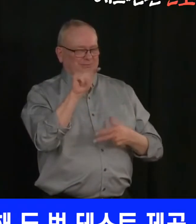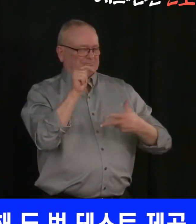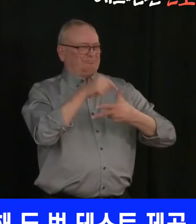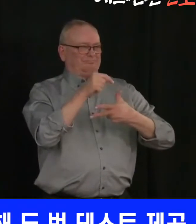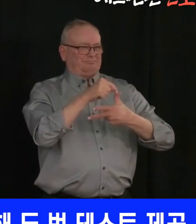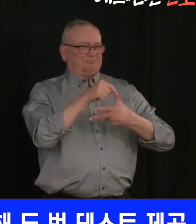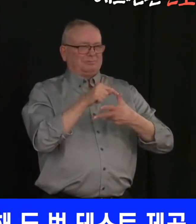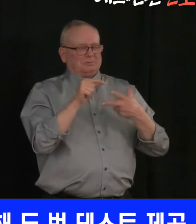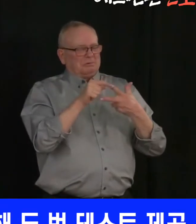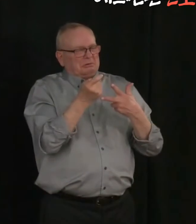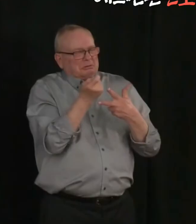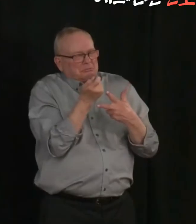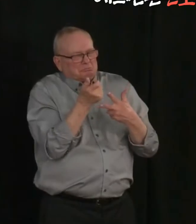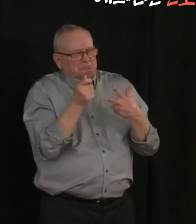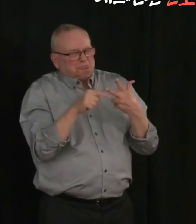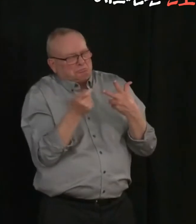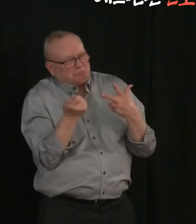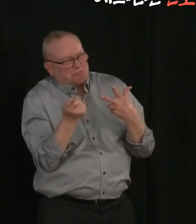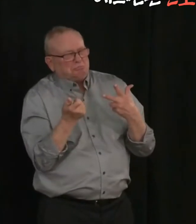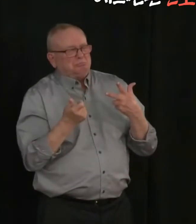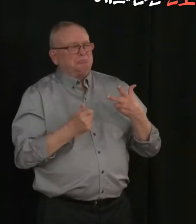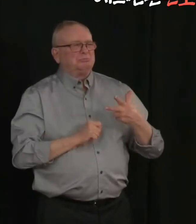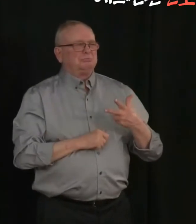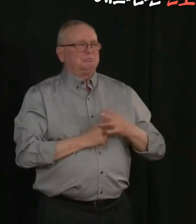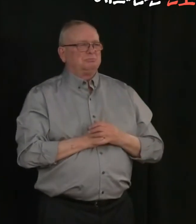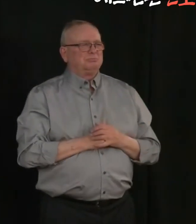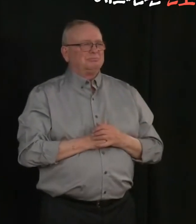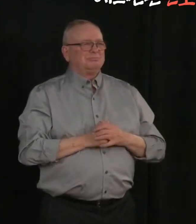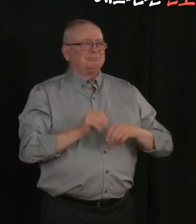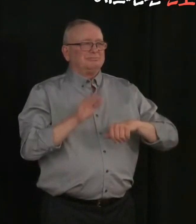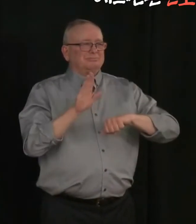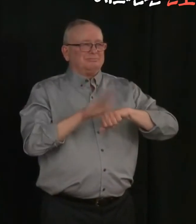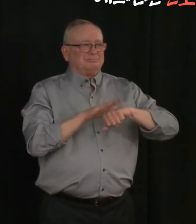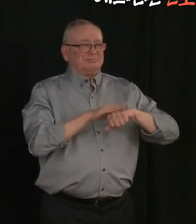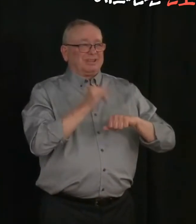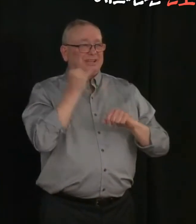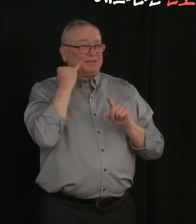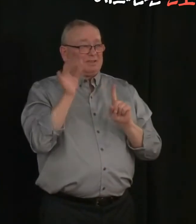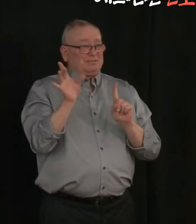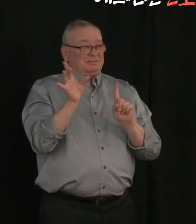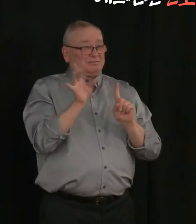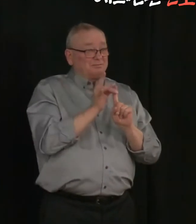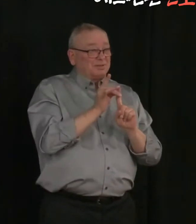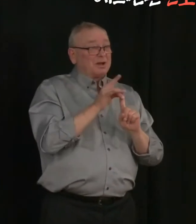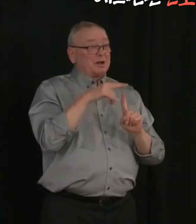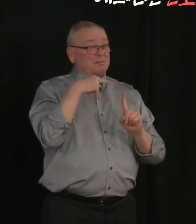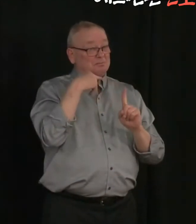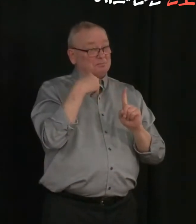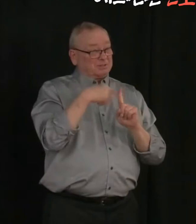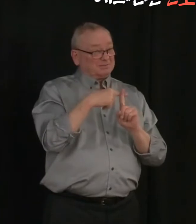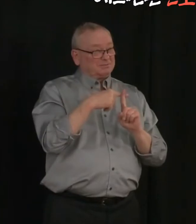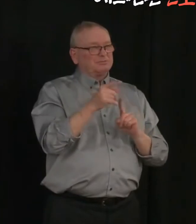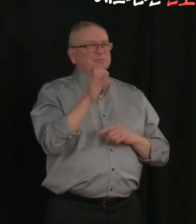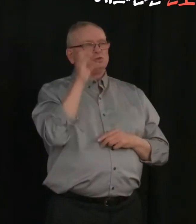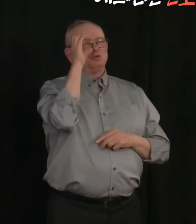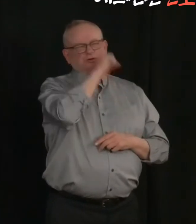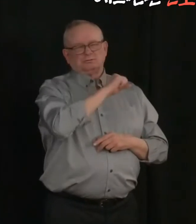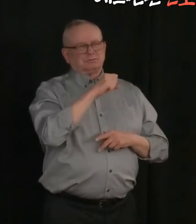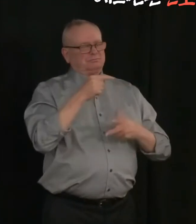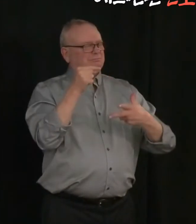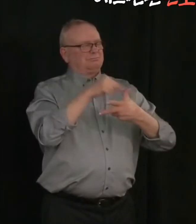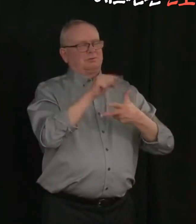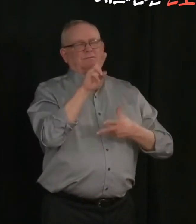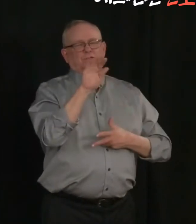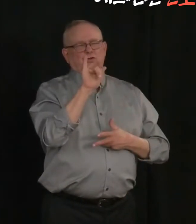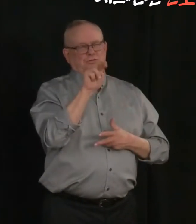확산을 막는다고 하였습니다. 흰쇼 박사는 두 번째 테스트는 발견되지 않았을 사례의 일부를 식별하는 데 필요하다고